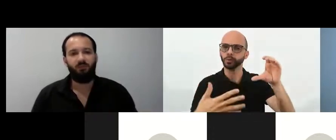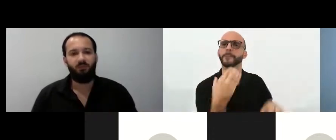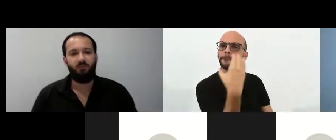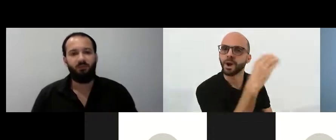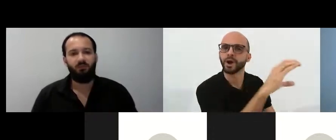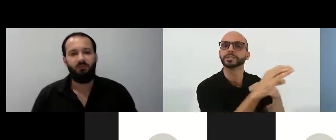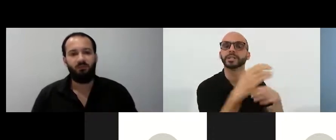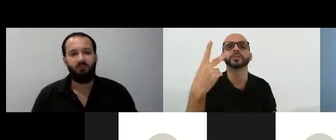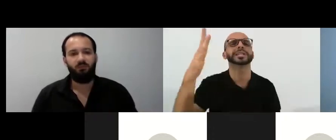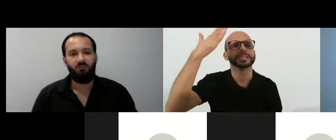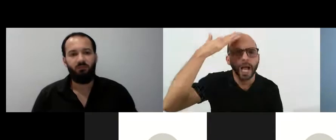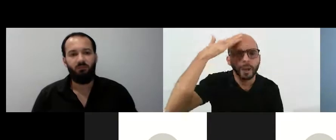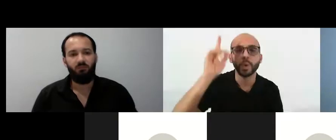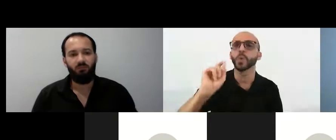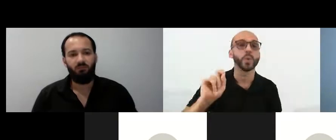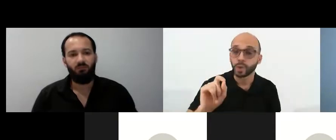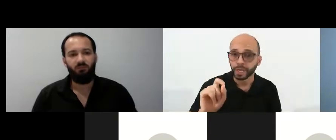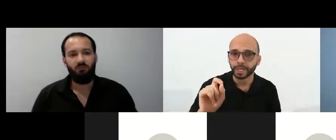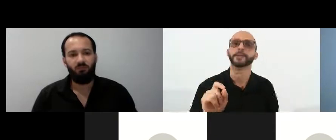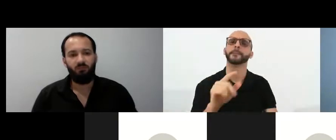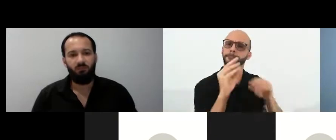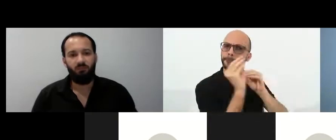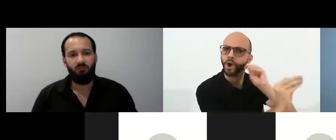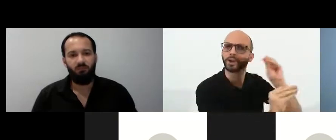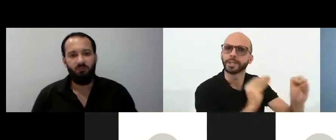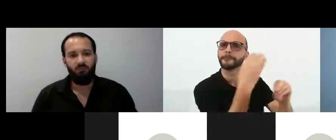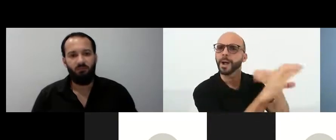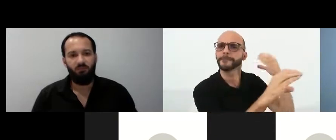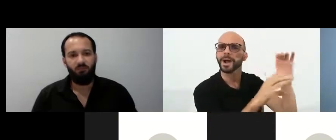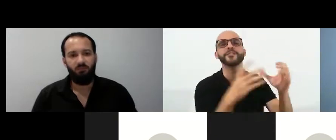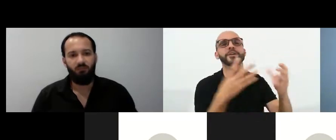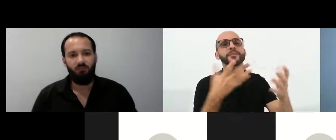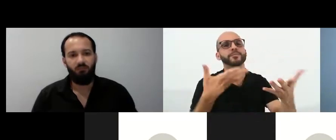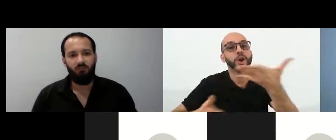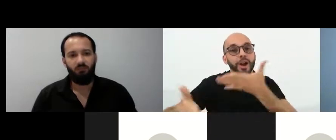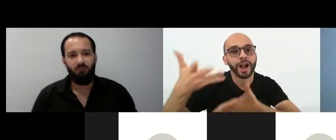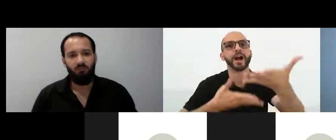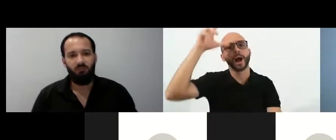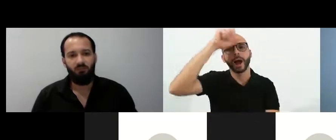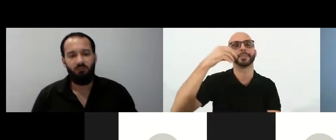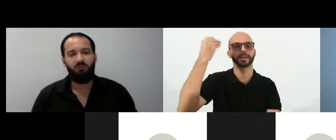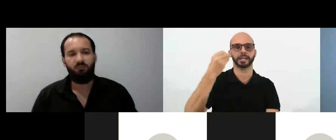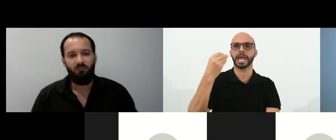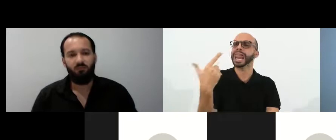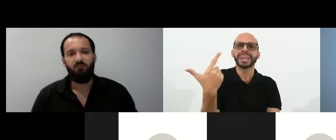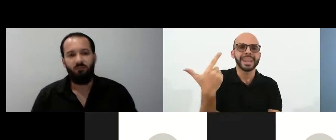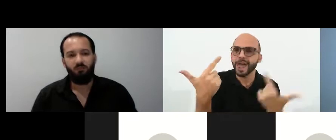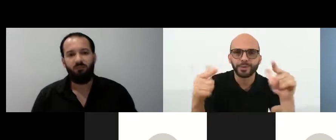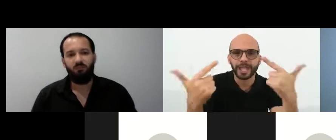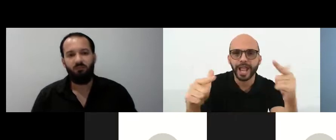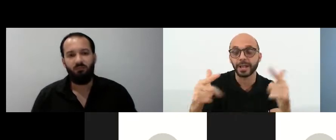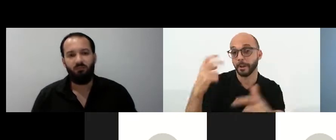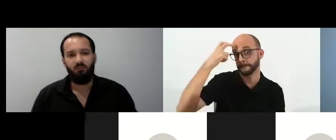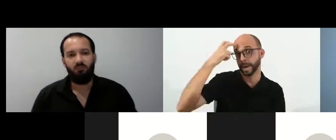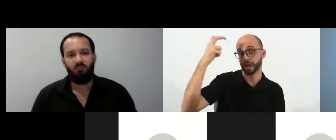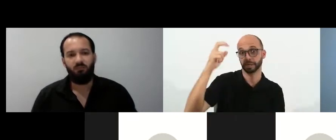sociais e compartilhem também, porque o importante é nós podermos estar ali interagindo um com o